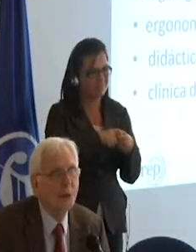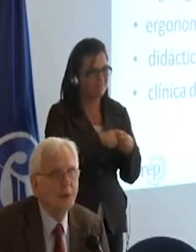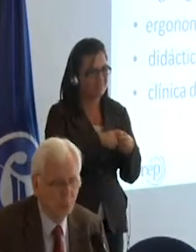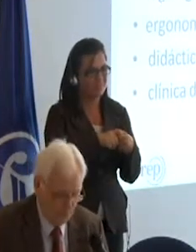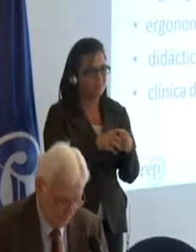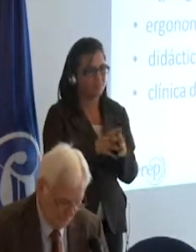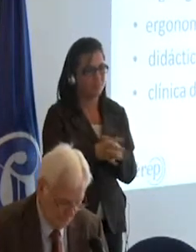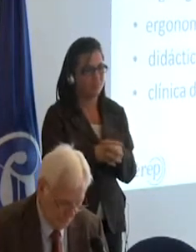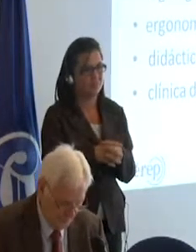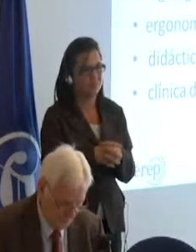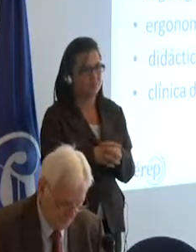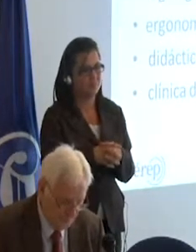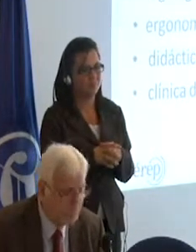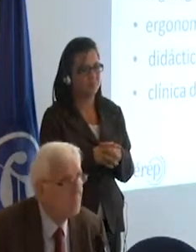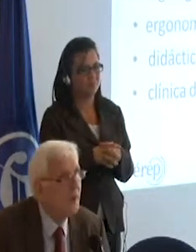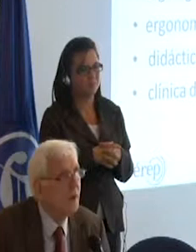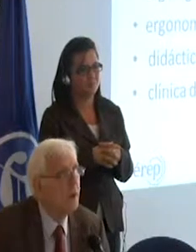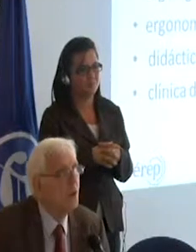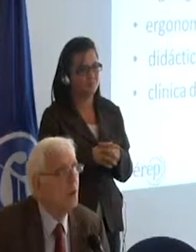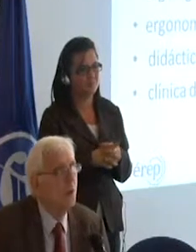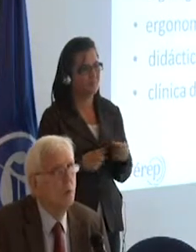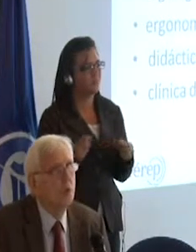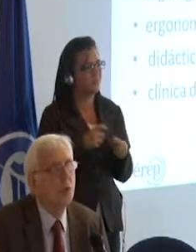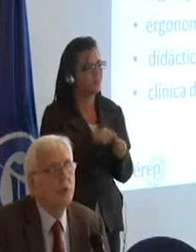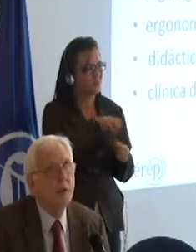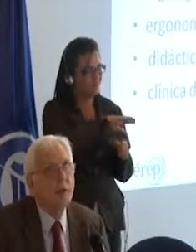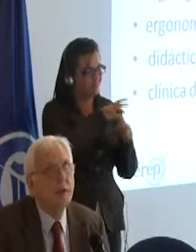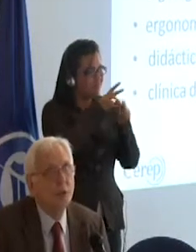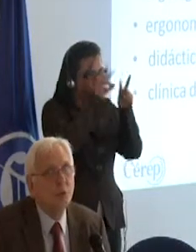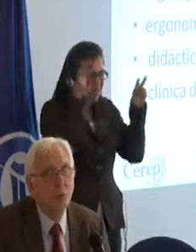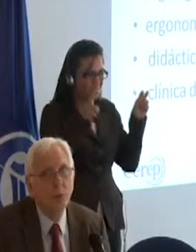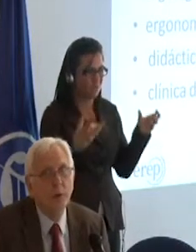prescripciones con respecto a la inclusión?